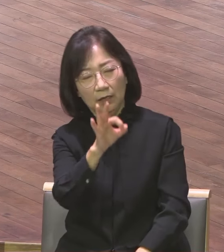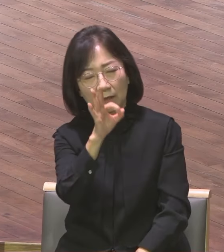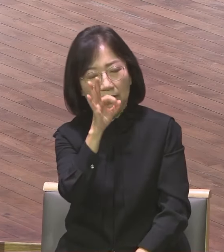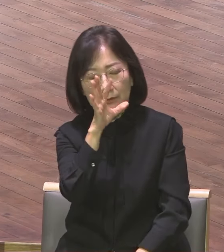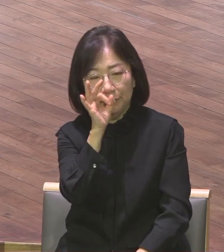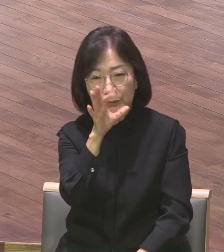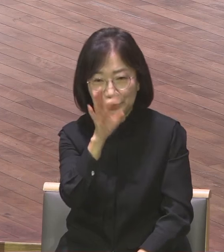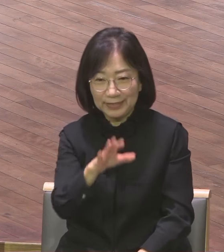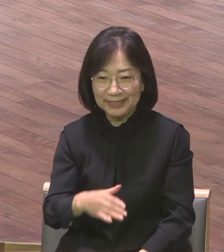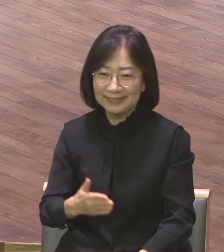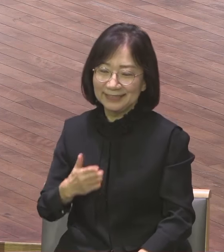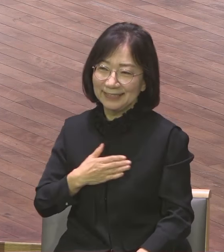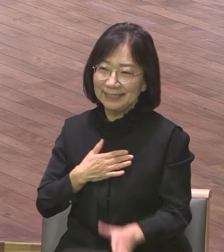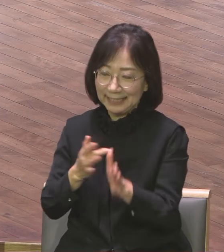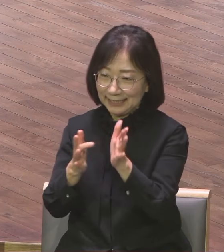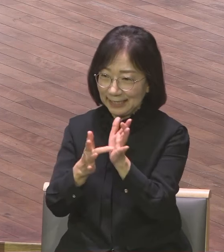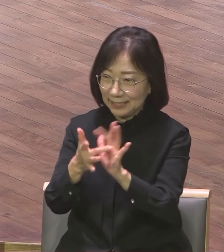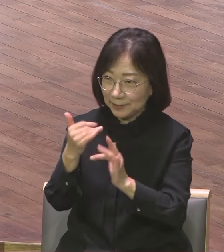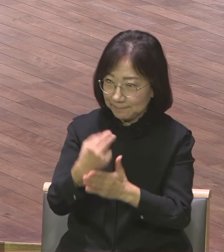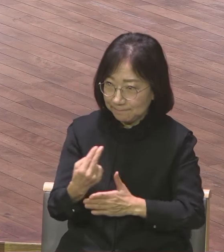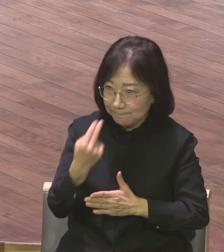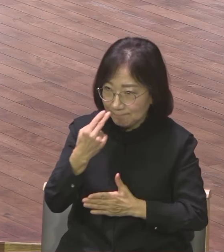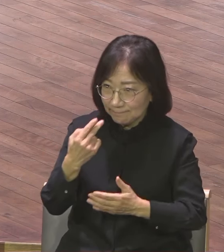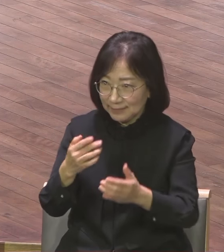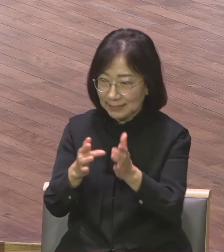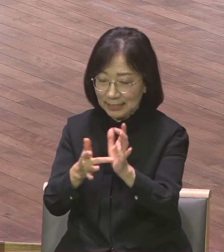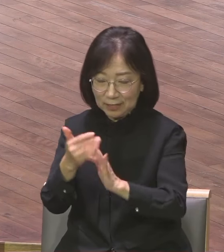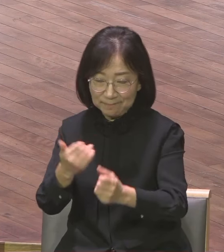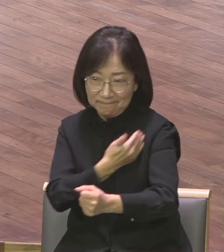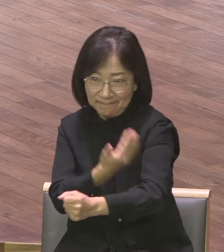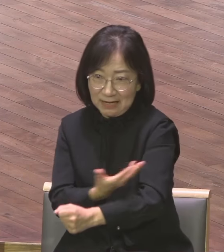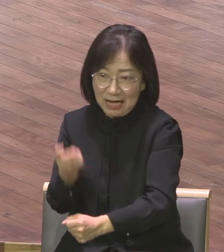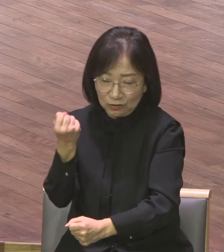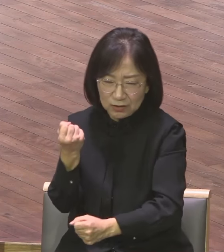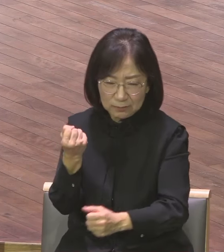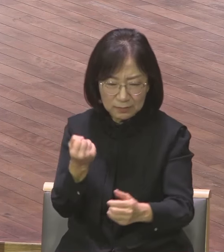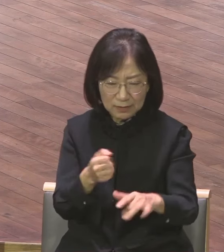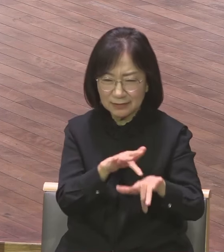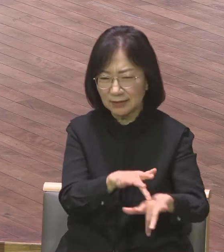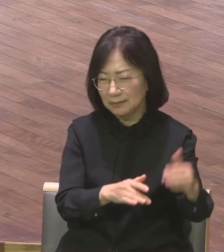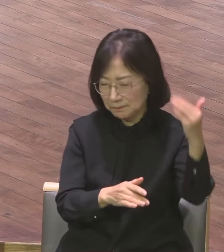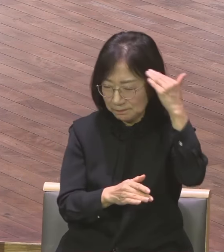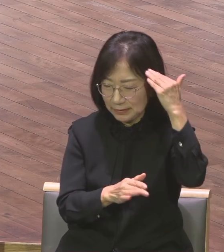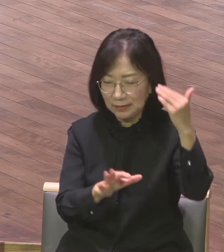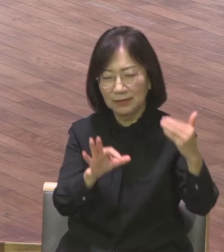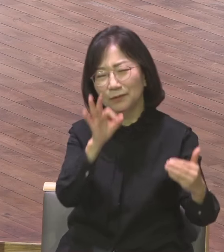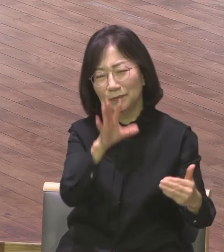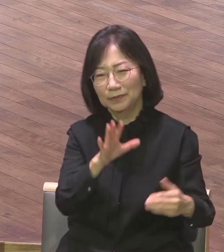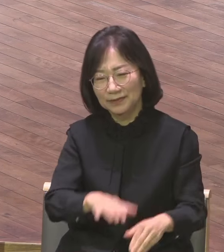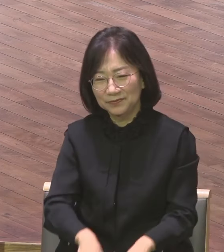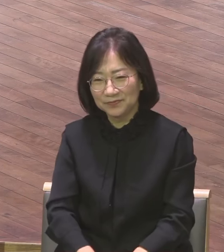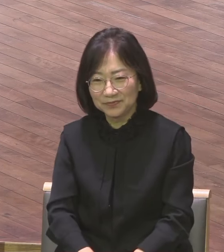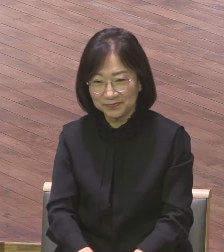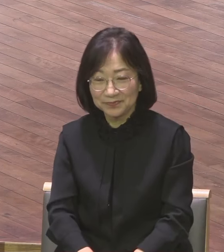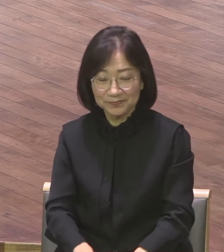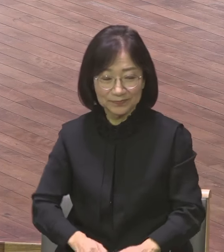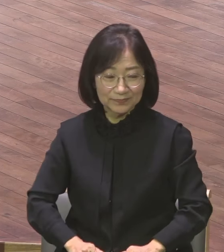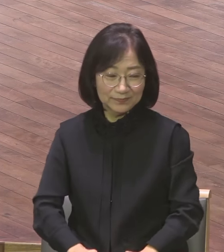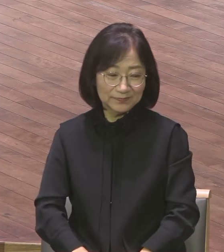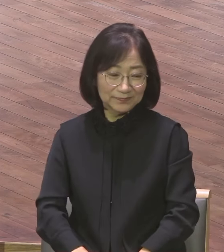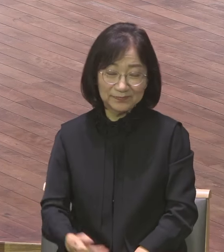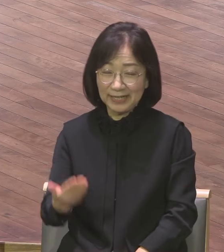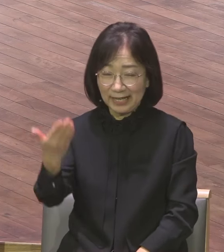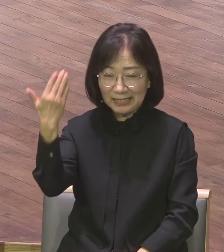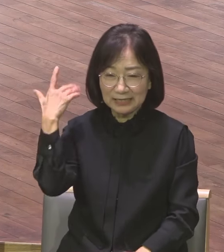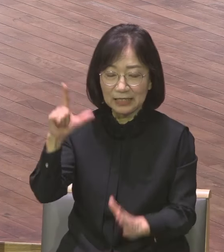생명 예수 능력이 있다고 하면 아멘. 그렇게 우리 당당한 거예요. 그러니까 여러분 마틴 루터가 막 저 이 당시 이